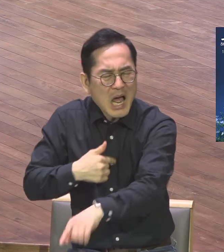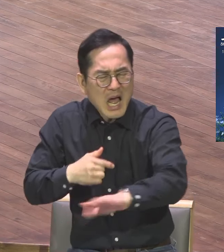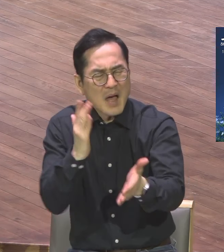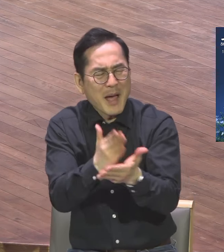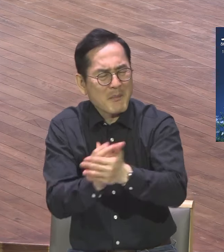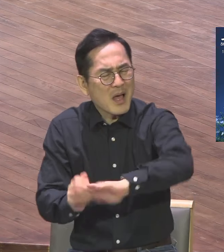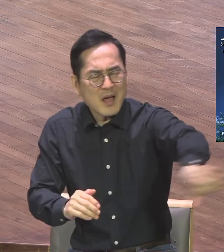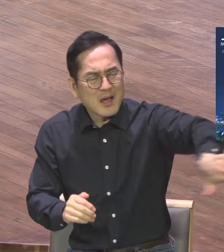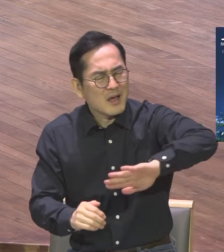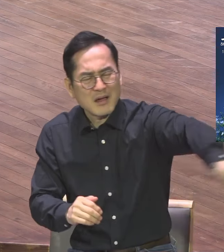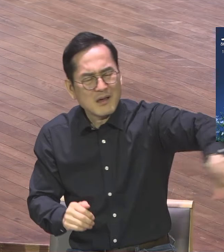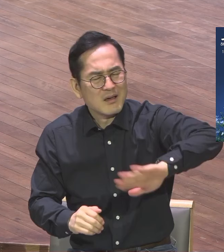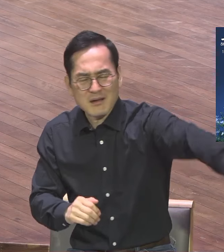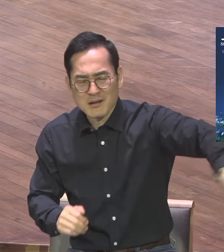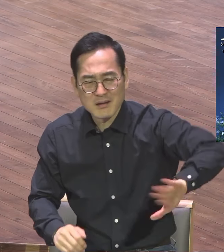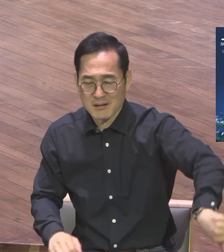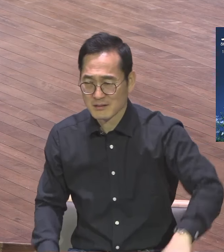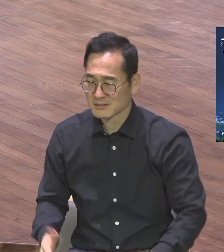지가 뭔가 보여.